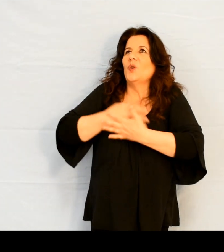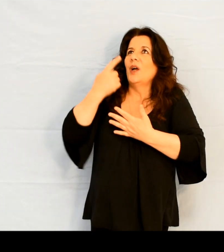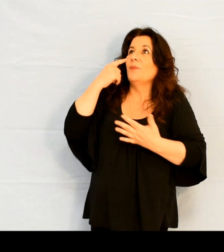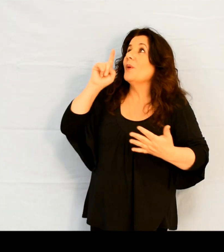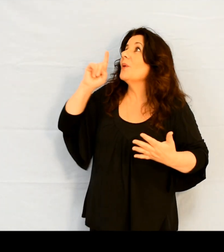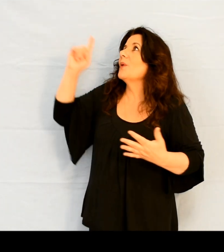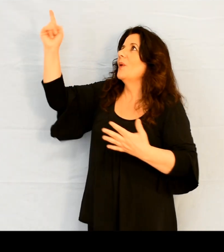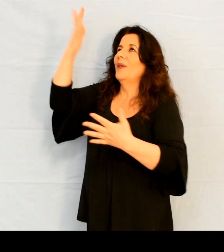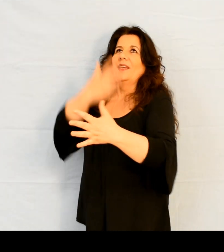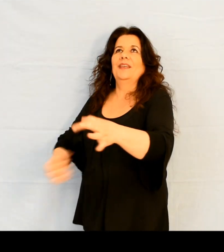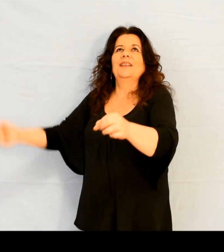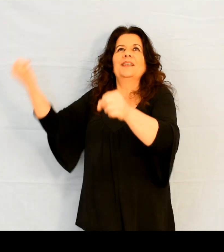faites.